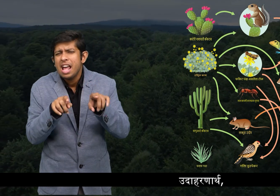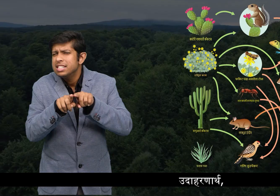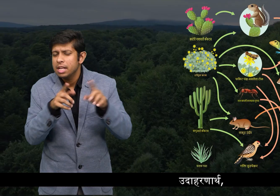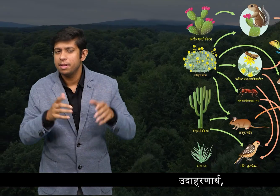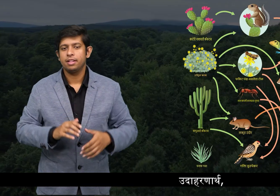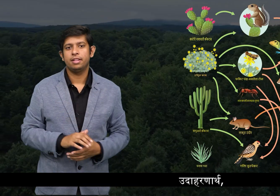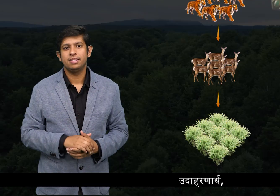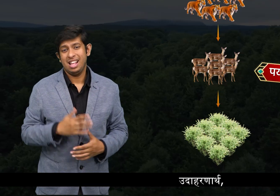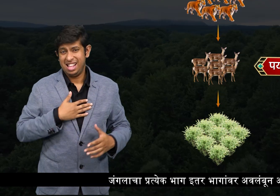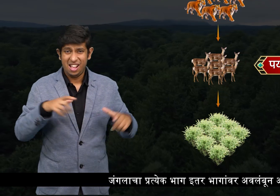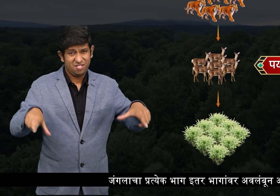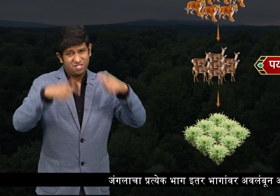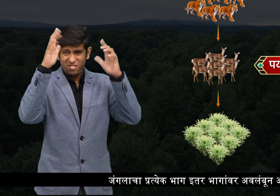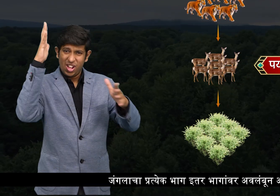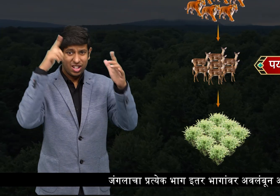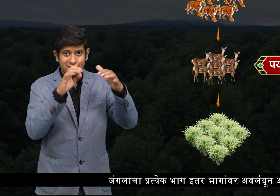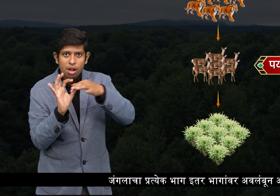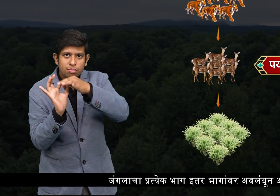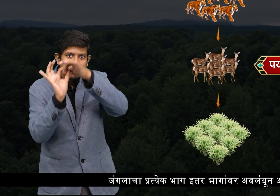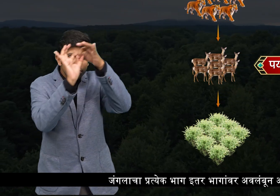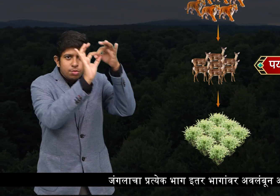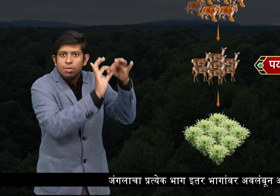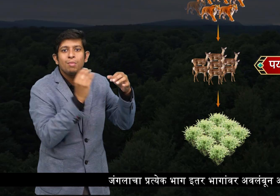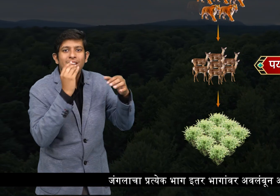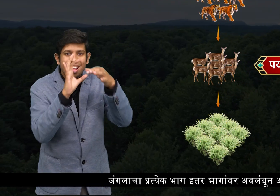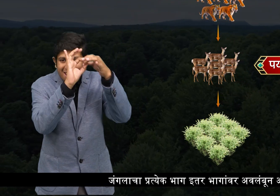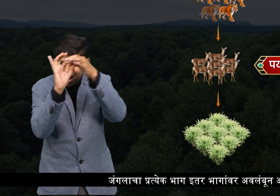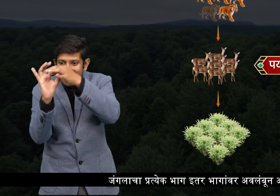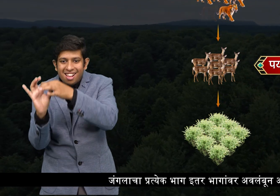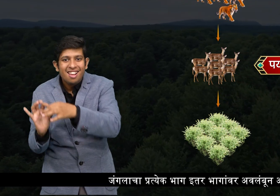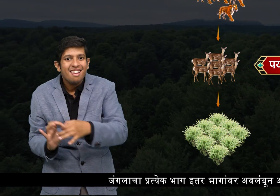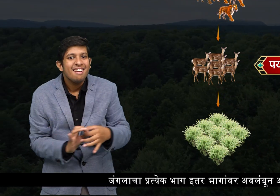उदाहरणार्थ, जंगलाचे प्रत्येक भाग इतर भागांवर अवलंबून आहे.